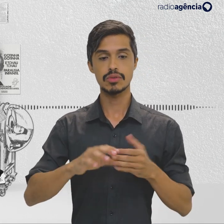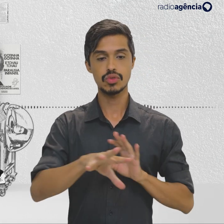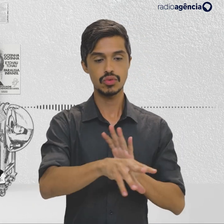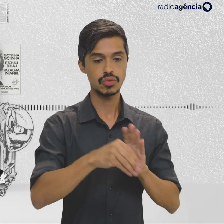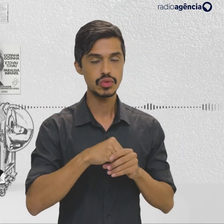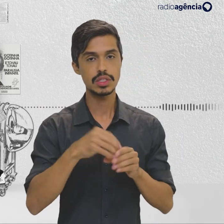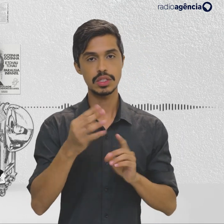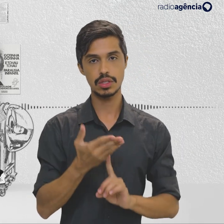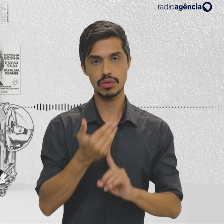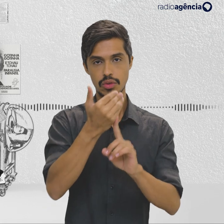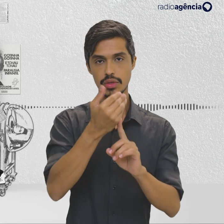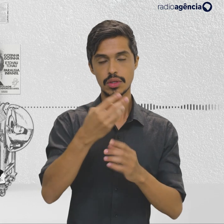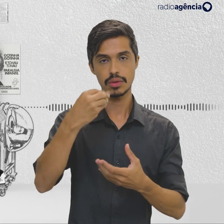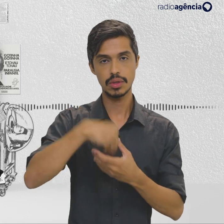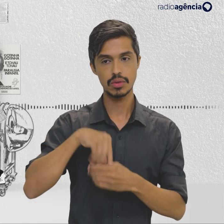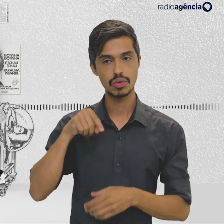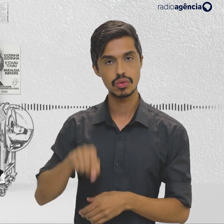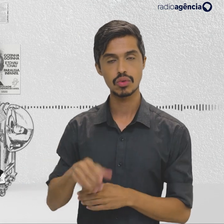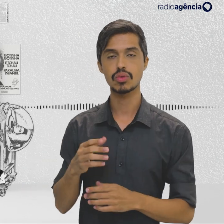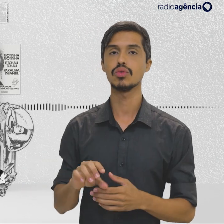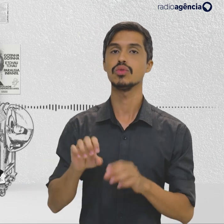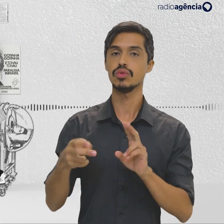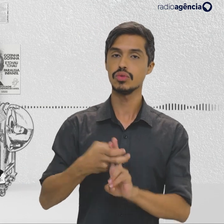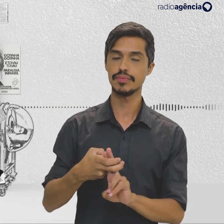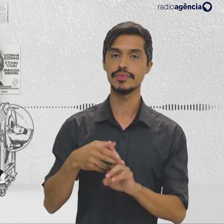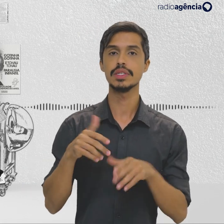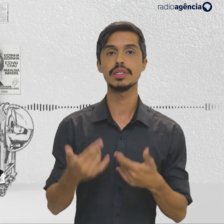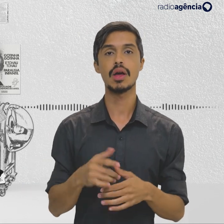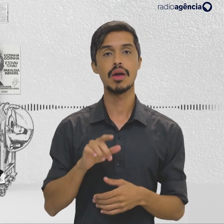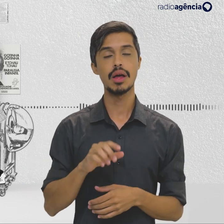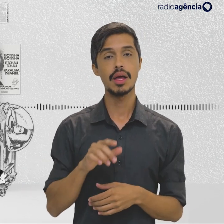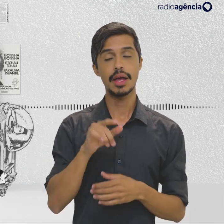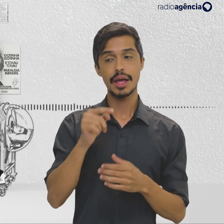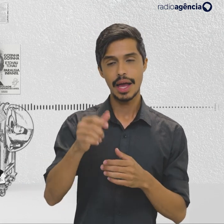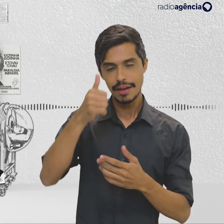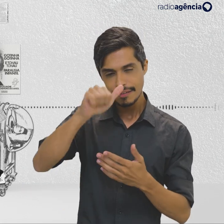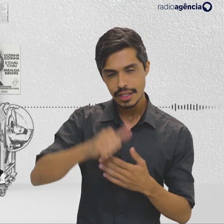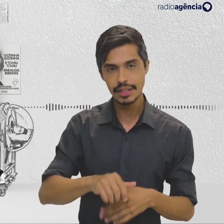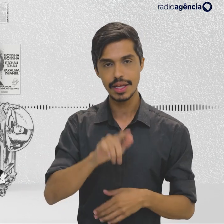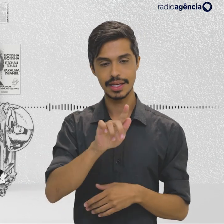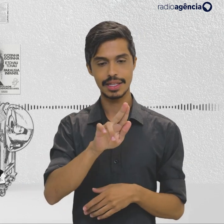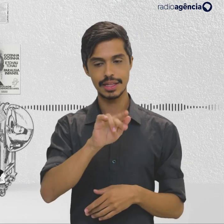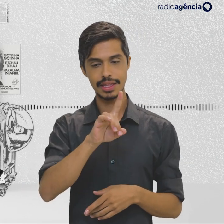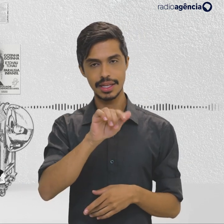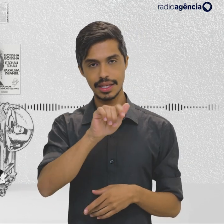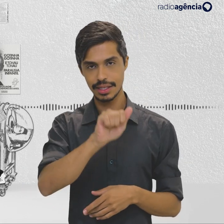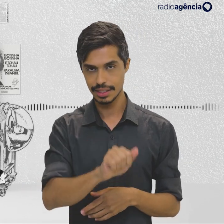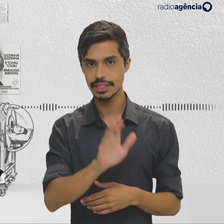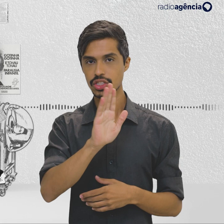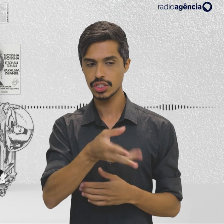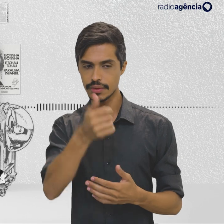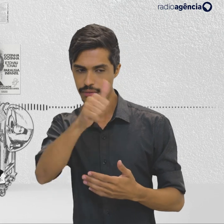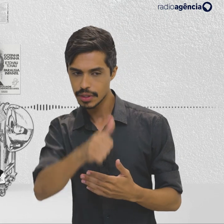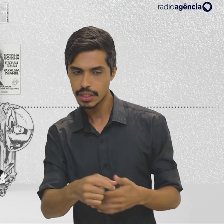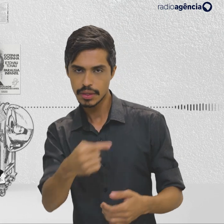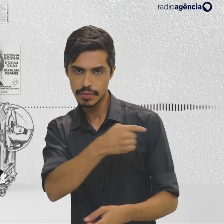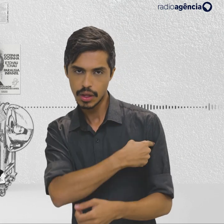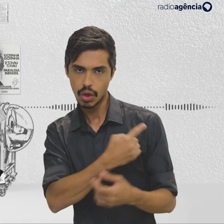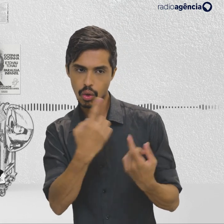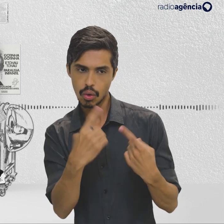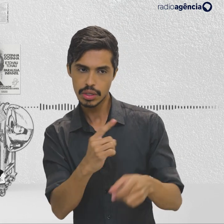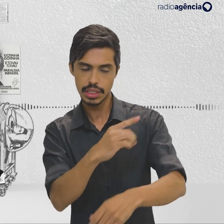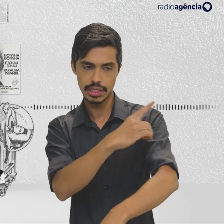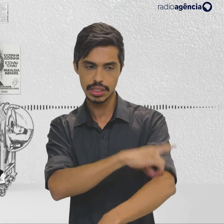Nacional de incorporação de tecnologias no SUS a inclusão da já está sendo estudada mas essa análise não se